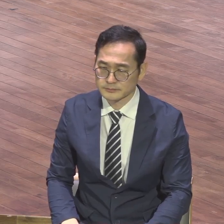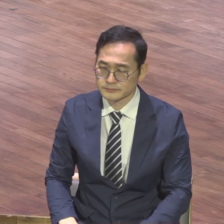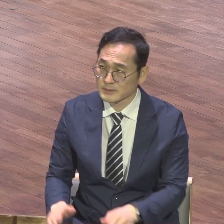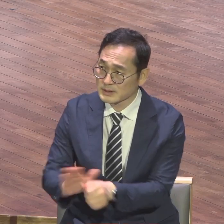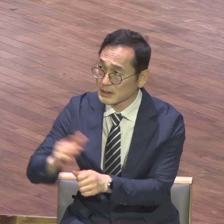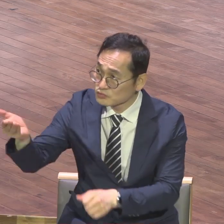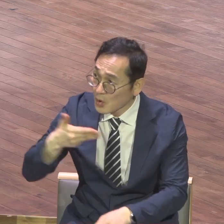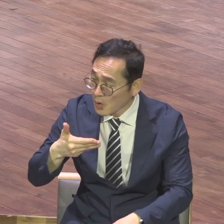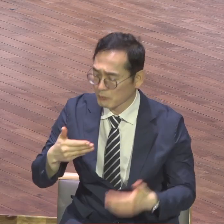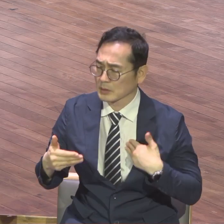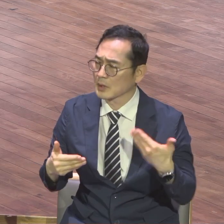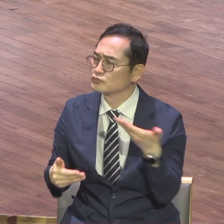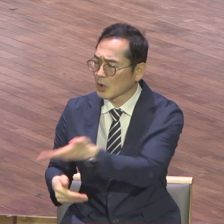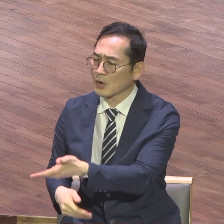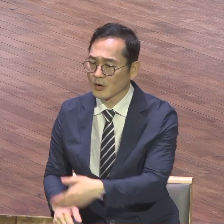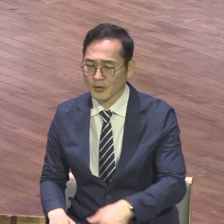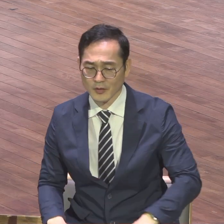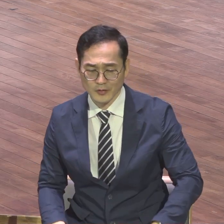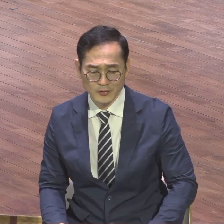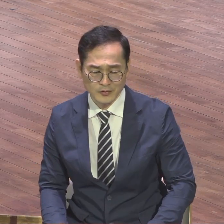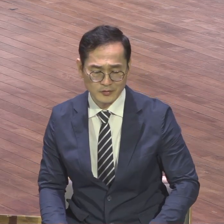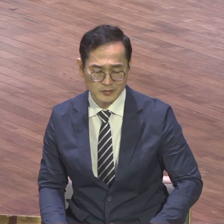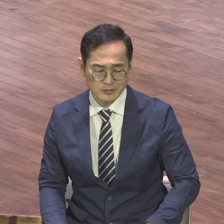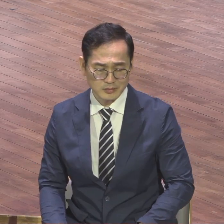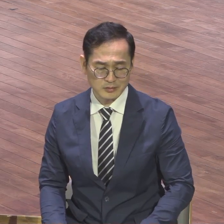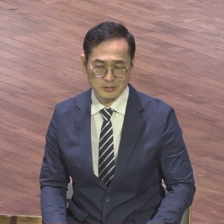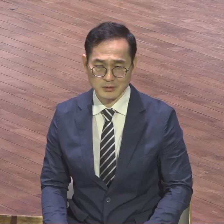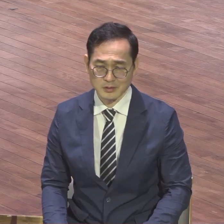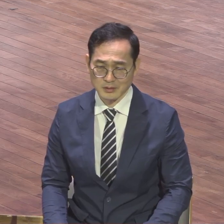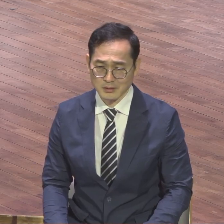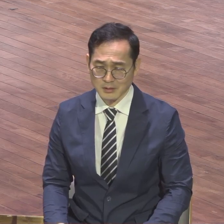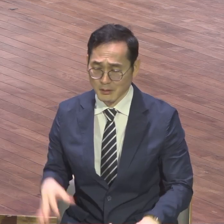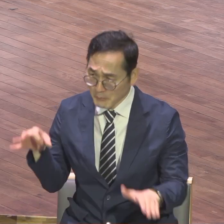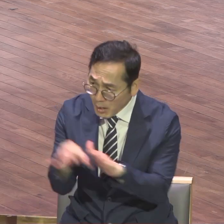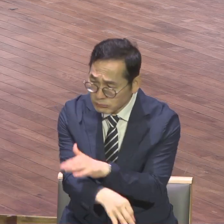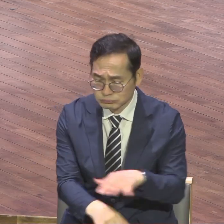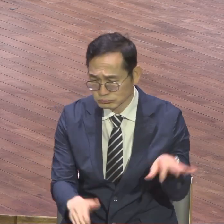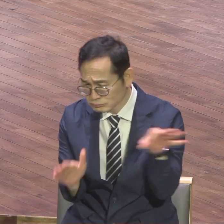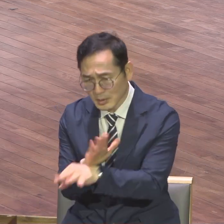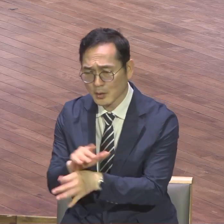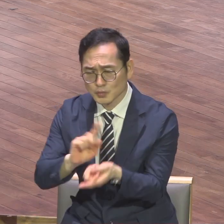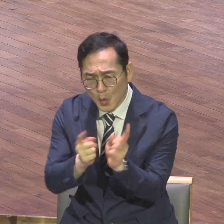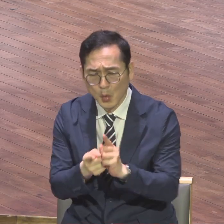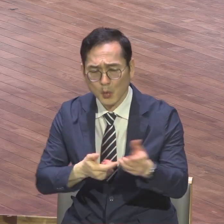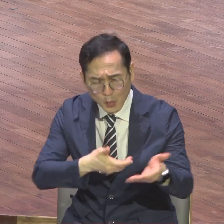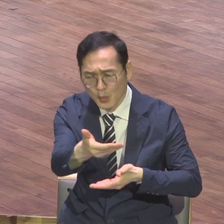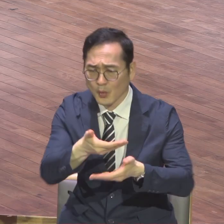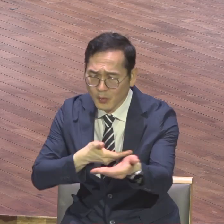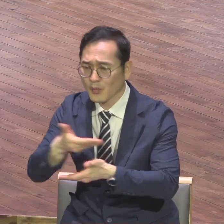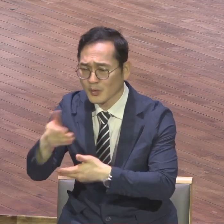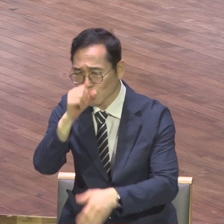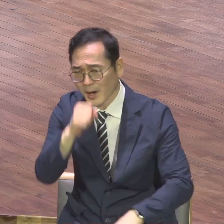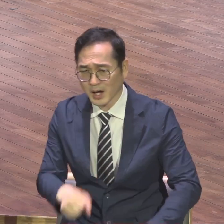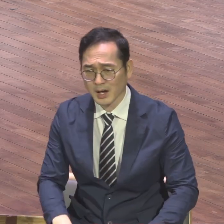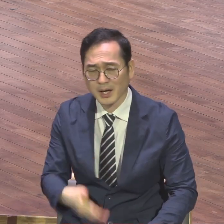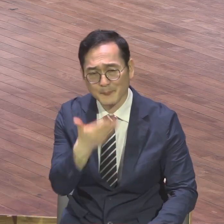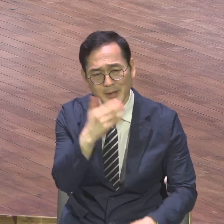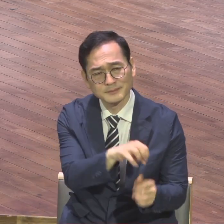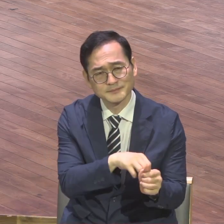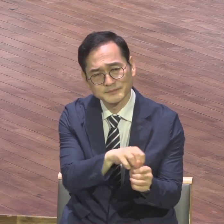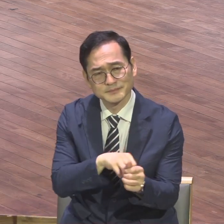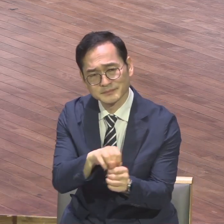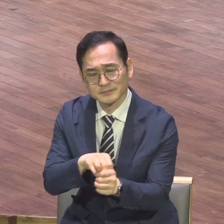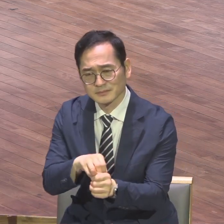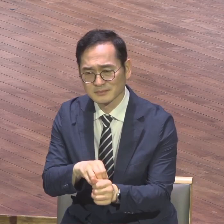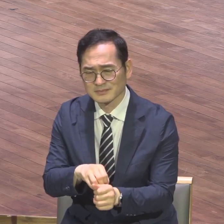석이가 하면 사고 석이면 사 나도 한번 살게. 내 평이지만 나도 한번 살게. 아멘. 그래 습관되면 밖에 나가서도